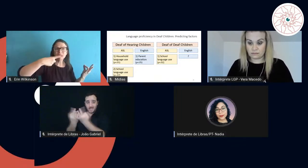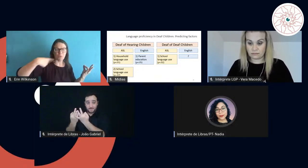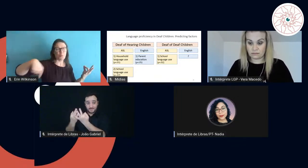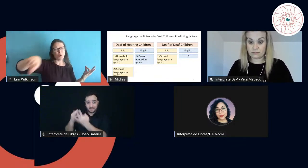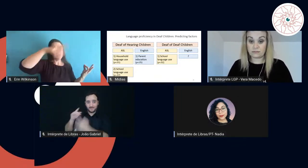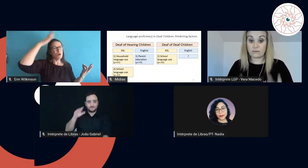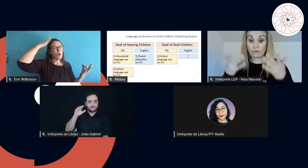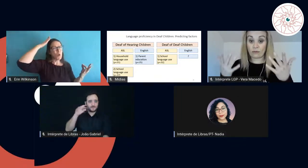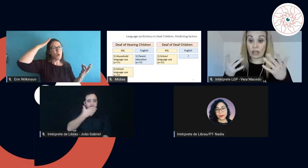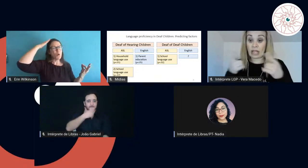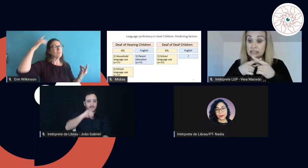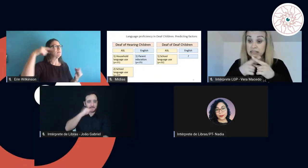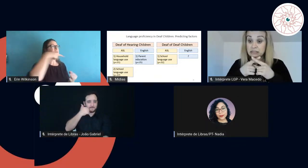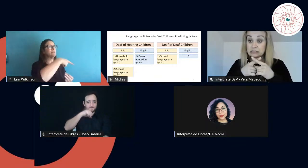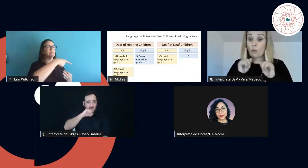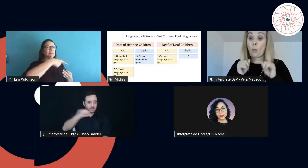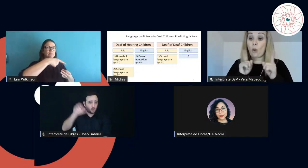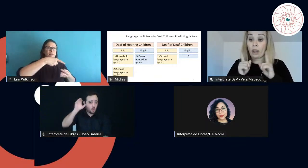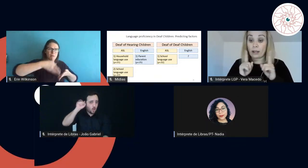de